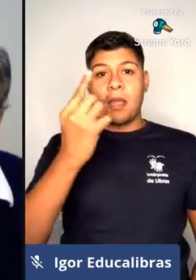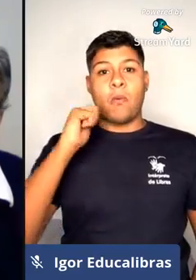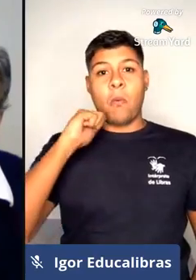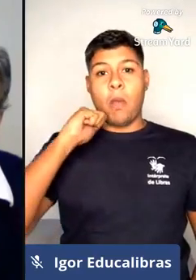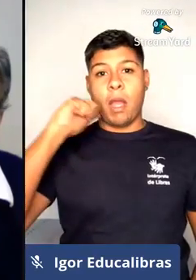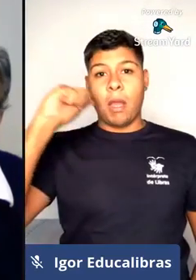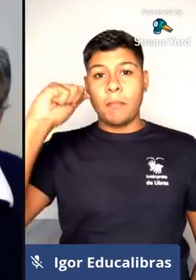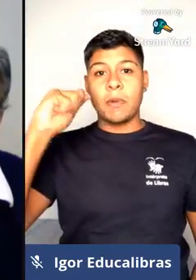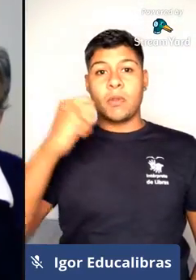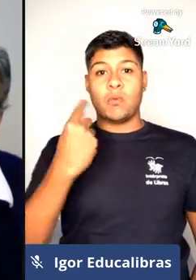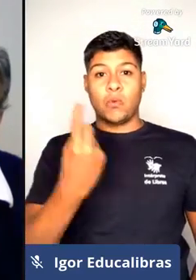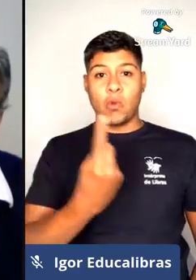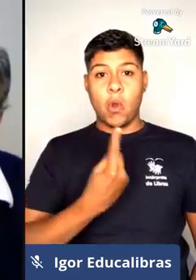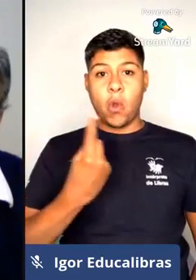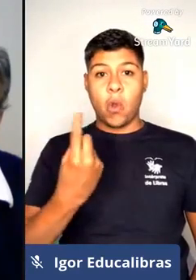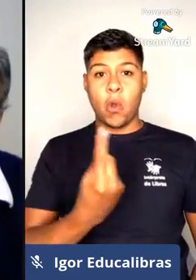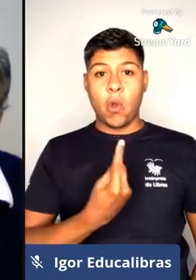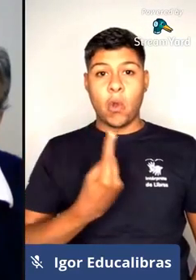nós, obviamente,